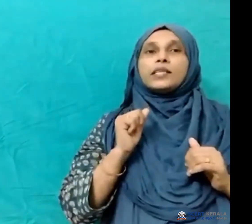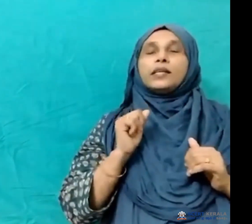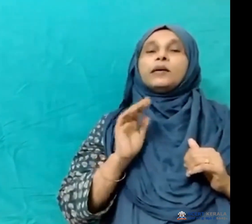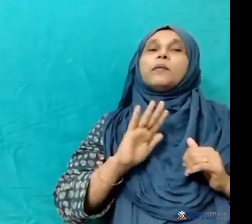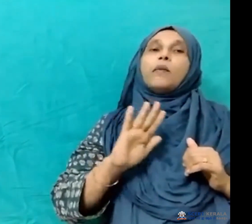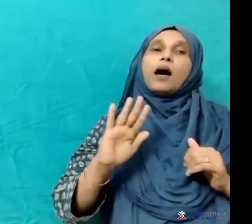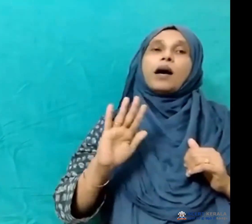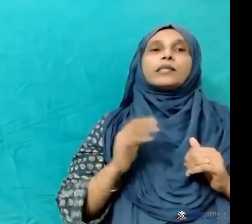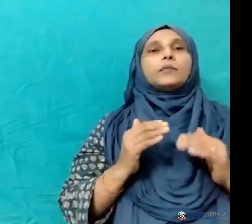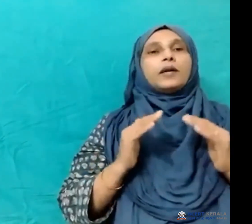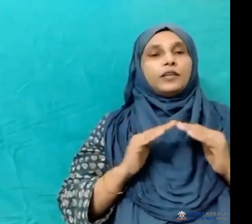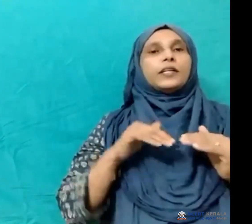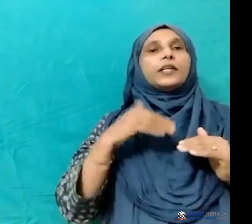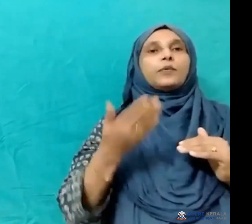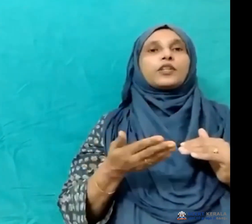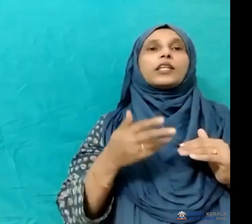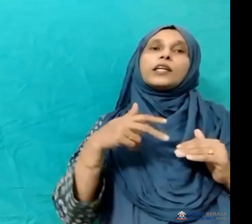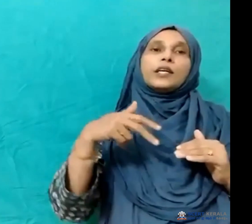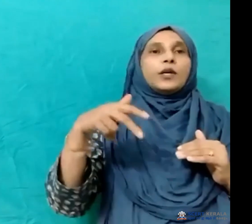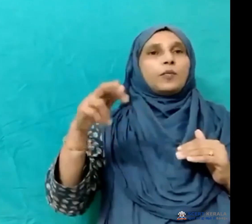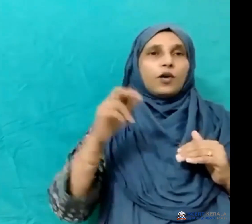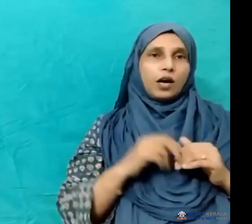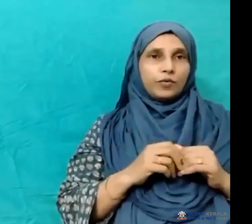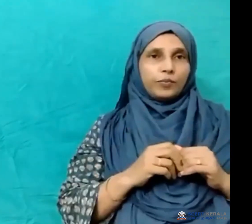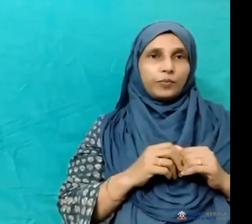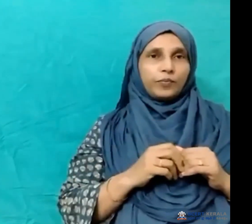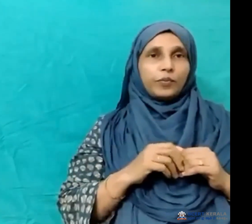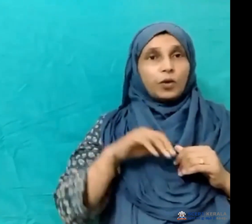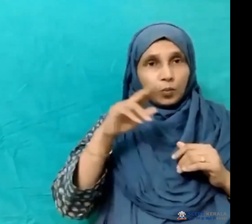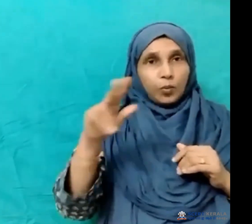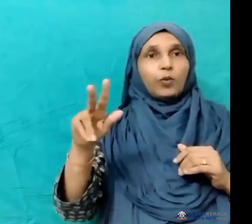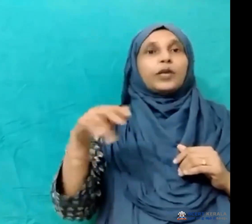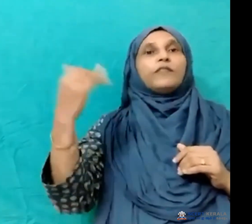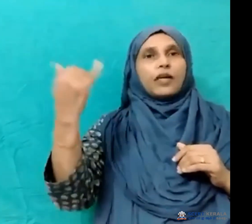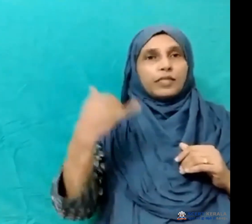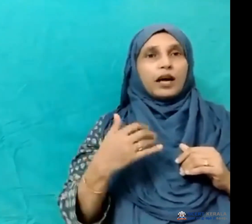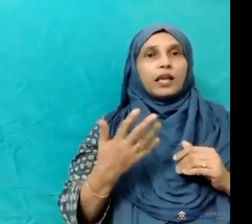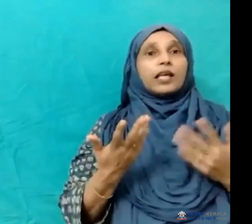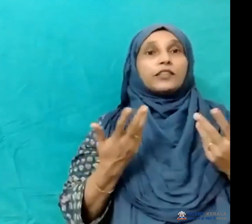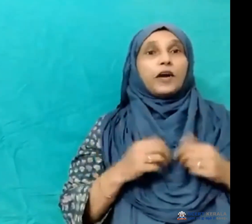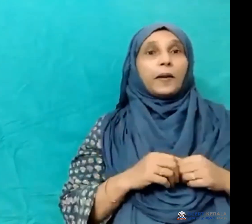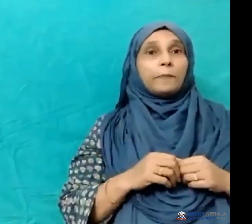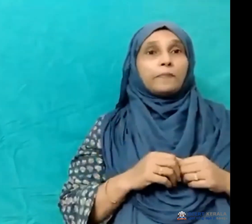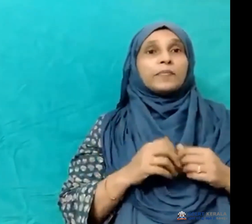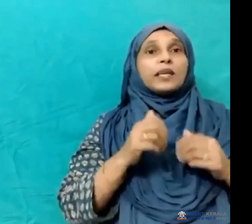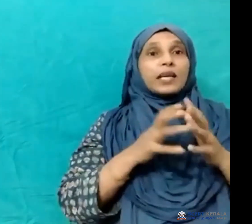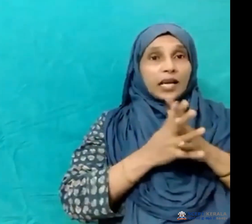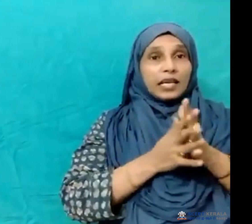ആവശ്യത്തിന് മാത്രമേ വീടിന്റെ പുറത്തേക്ക് പോകാവൂ. പോയി വന്നാൽ എന്ത് വേണം?